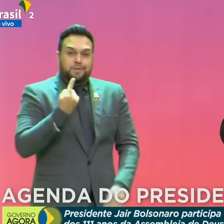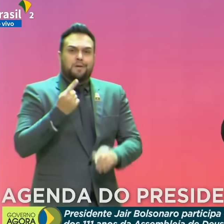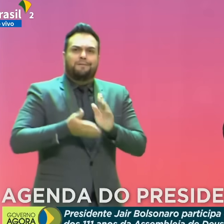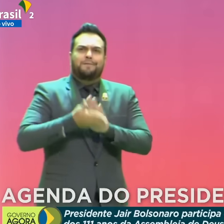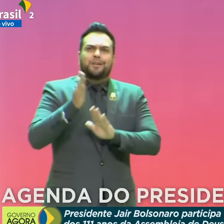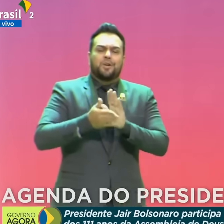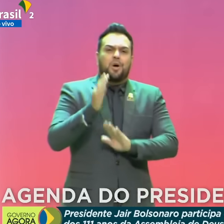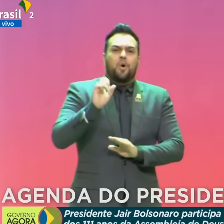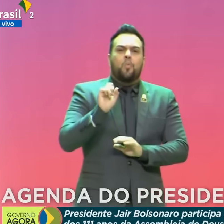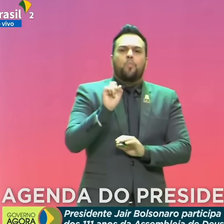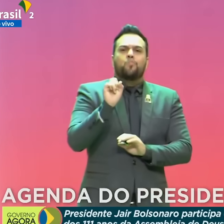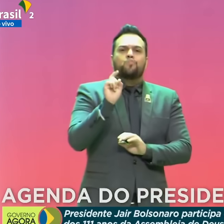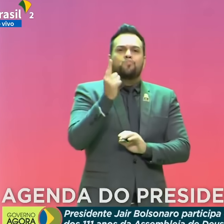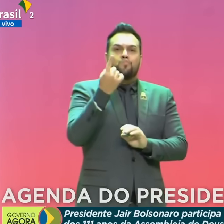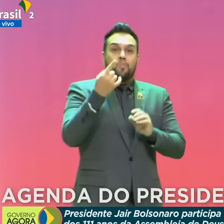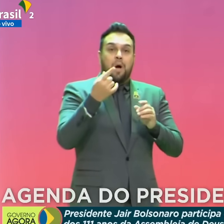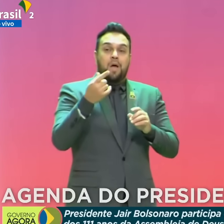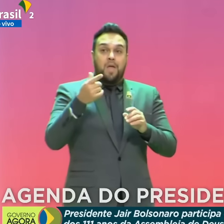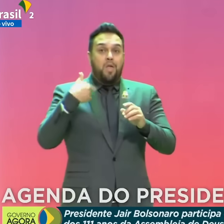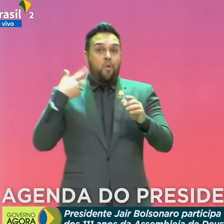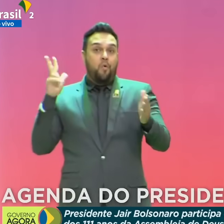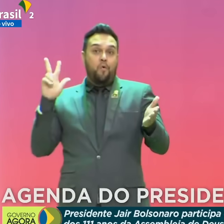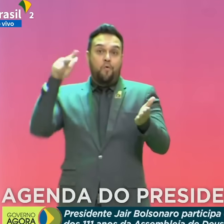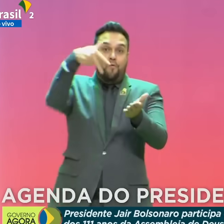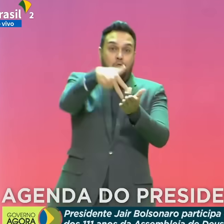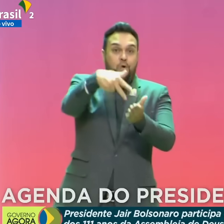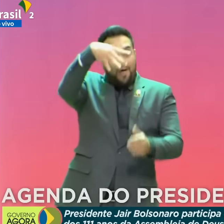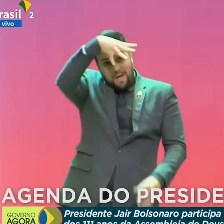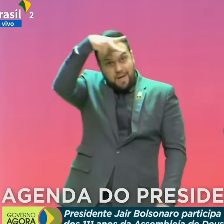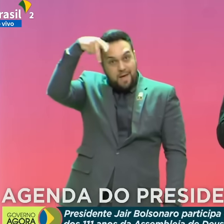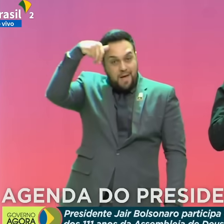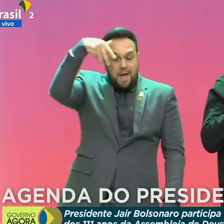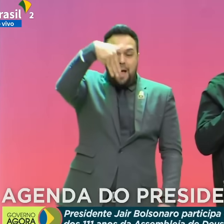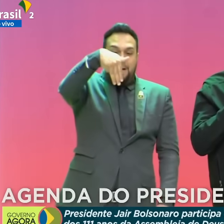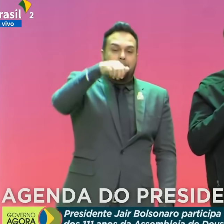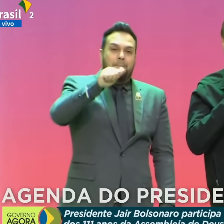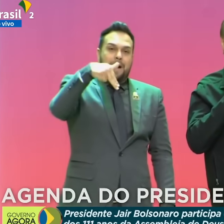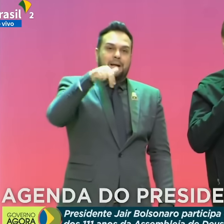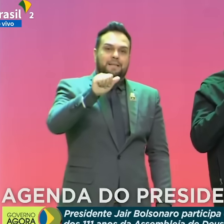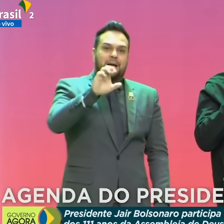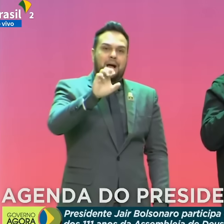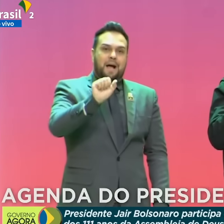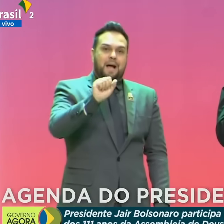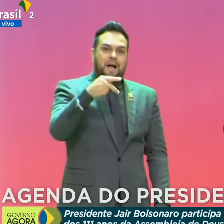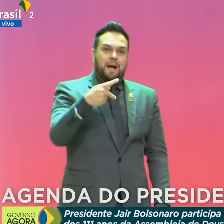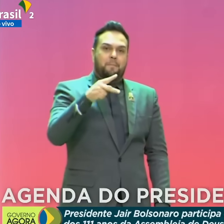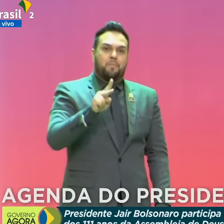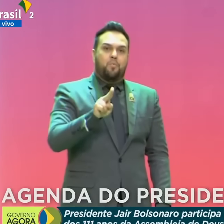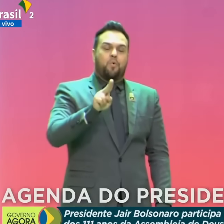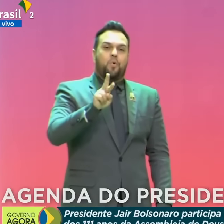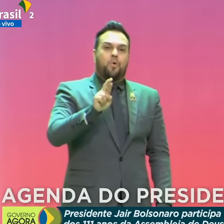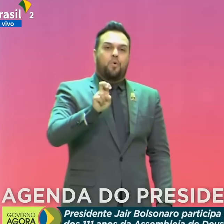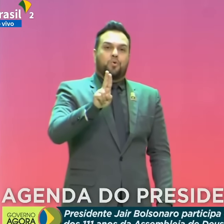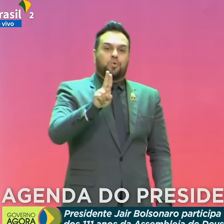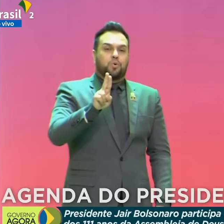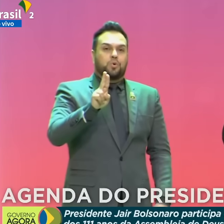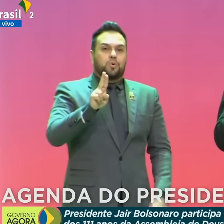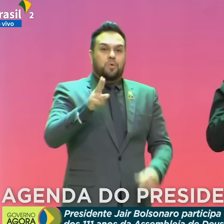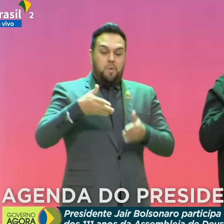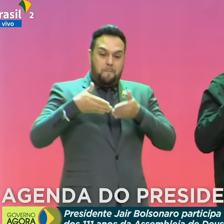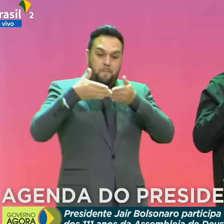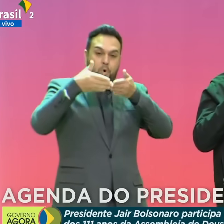uma passagem minha em Manacapuru, estado do Amazonas, no porto, umas 200 pessoas me